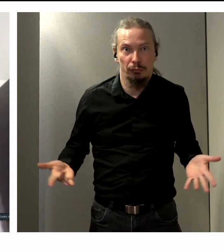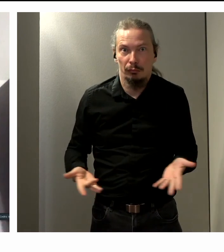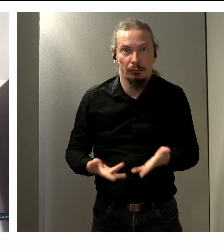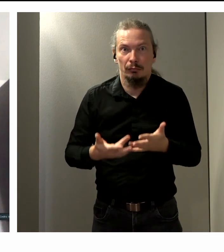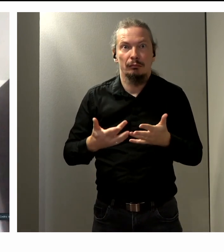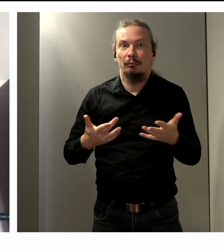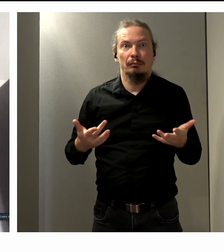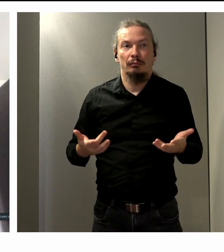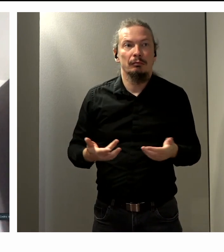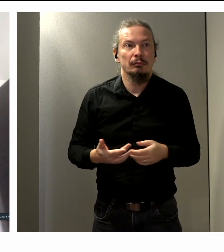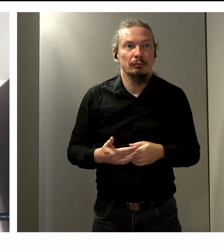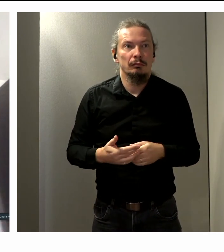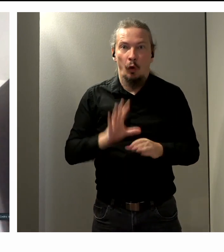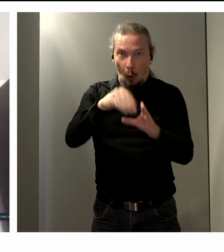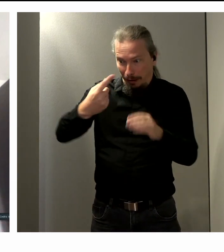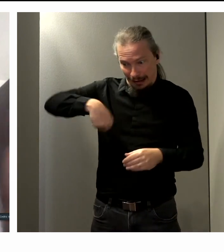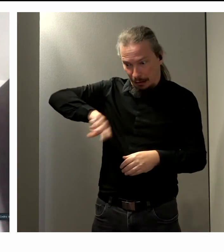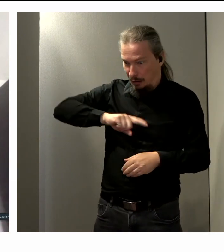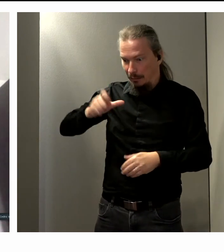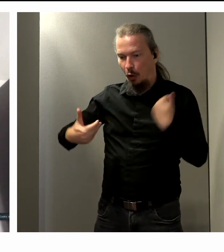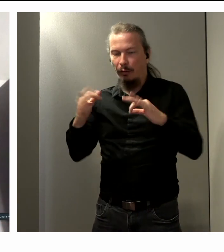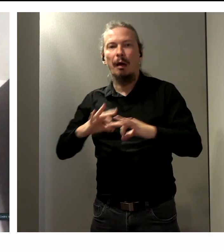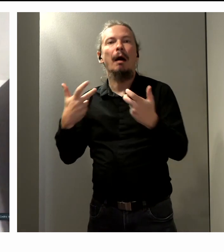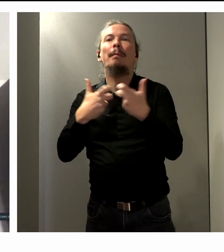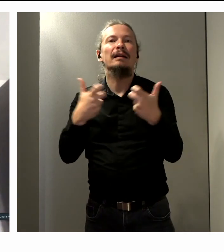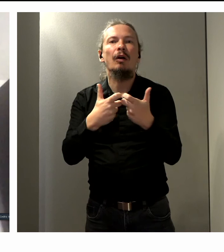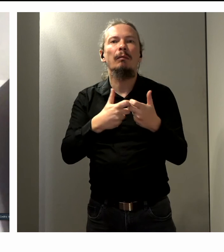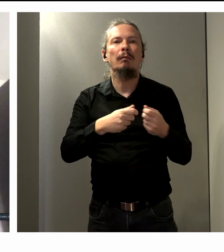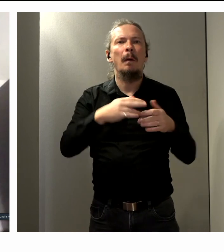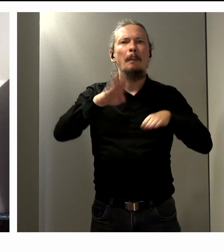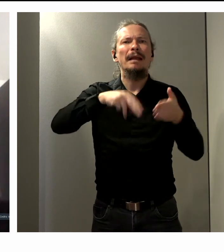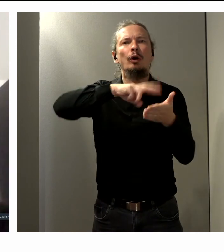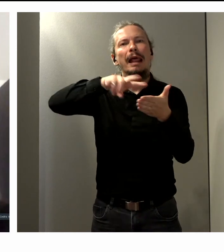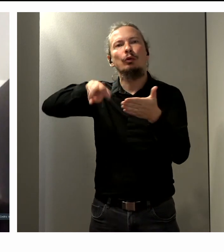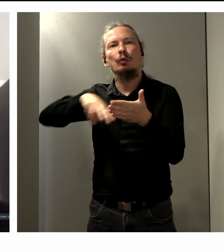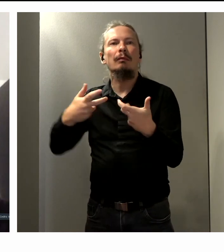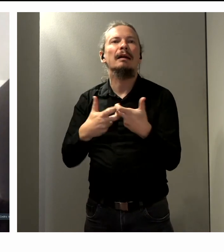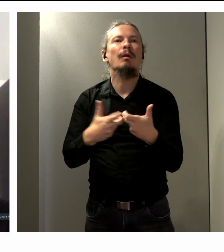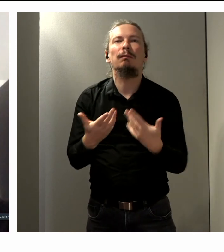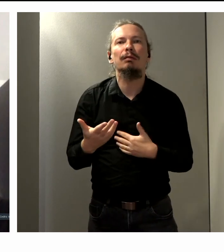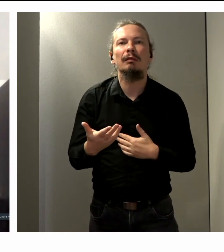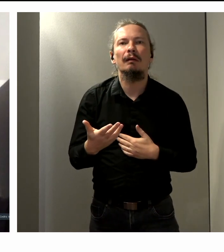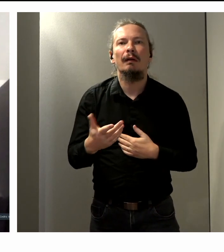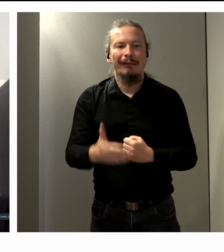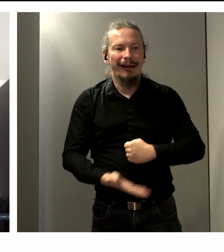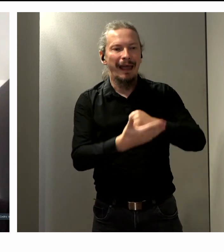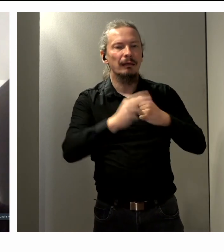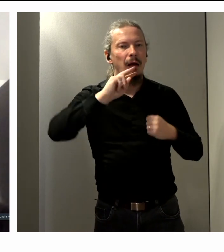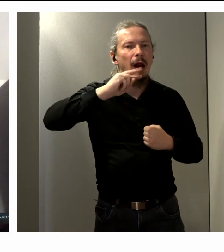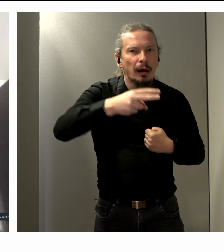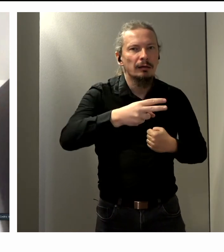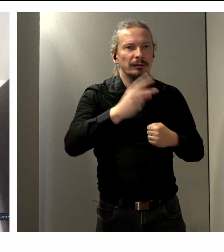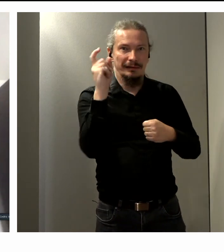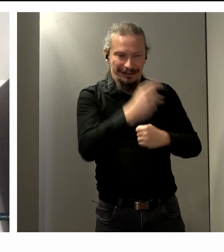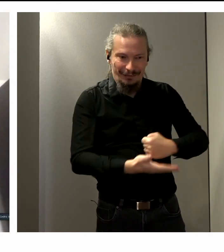l'ensemble des acteurs de la société, y compris non en situation de handicap. Je pense en particulier à des méthodes de lecture développées pour aider les enfants dyslexiques qui se